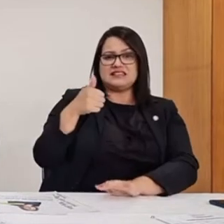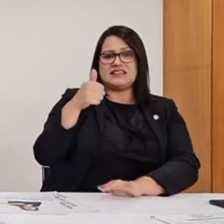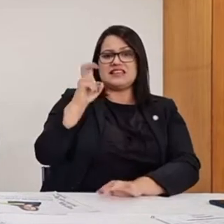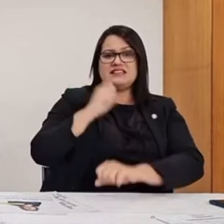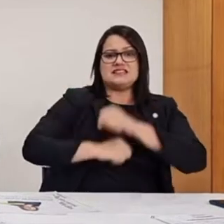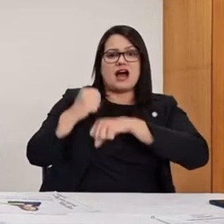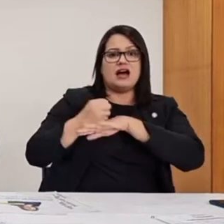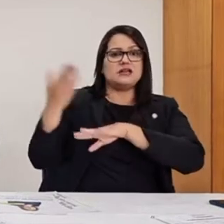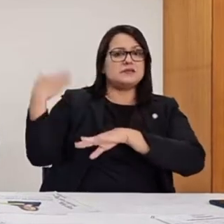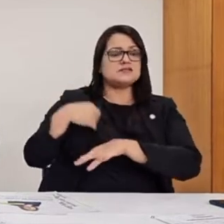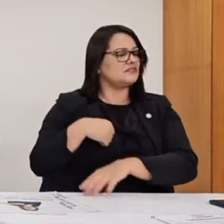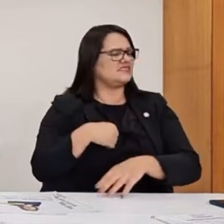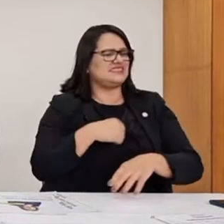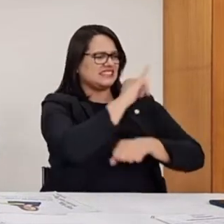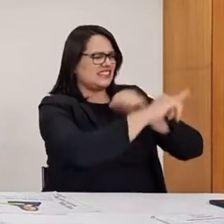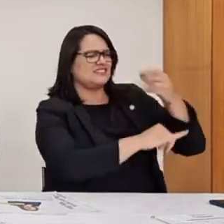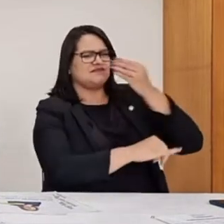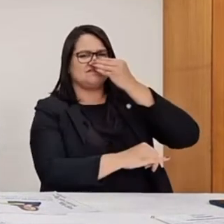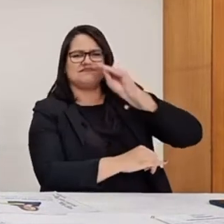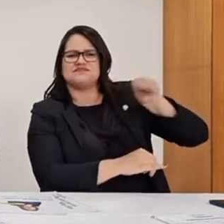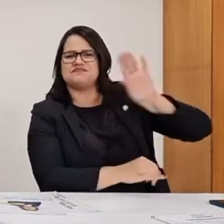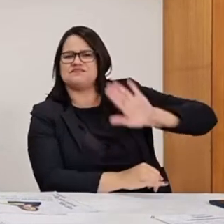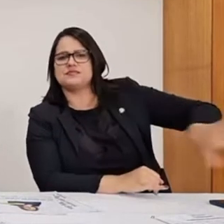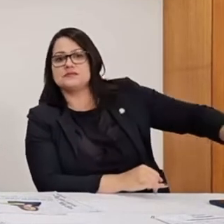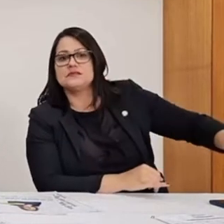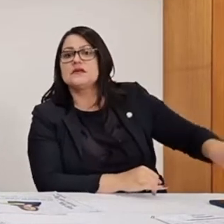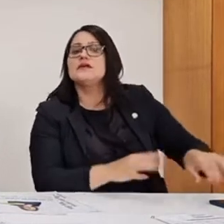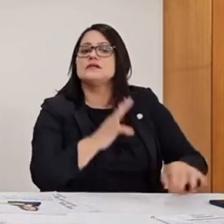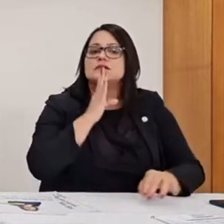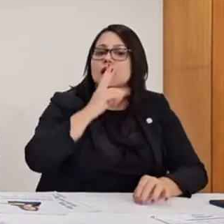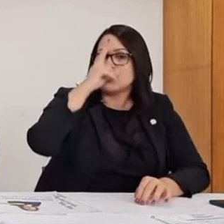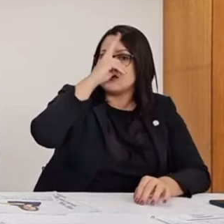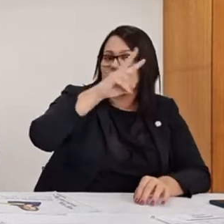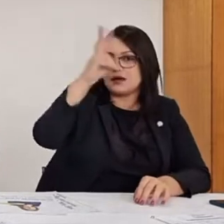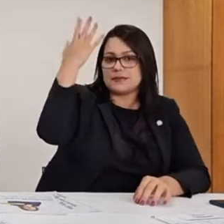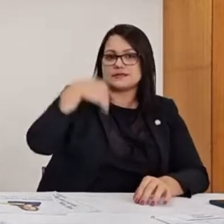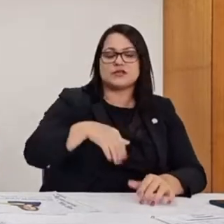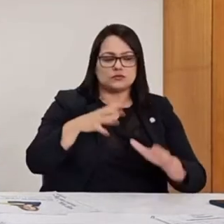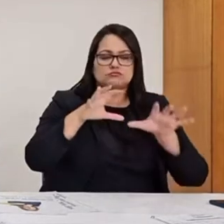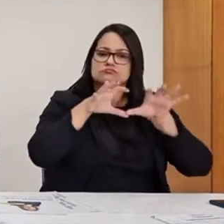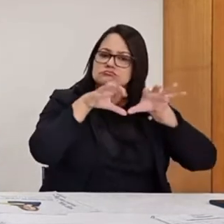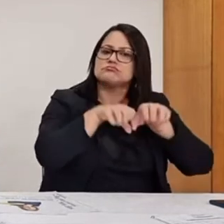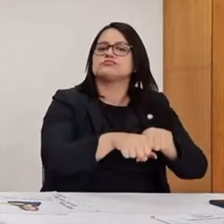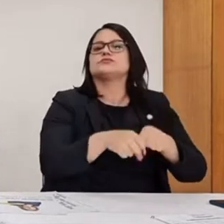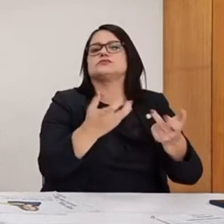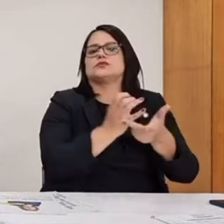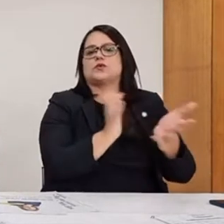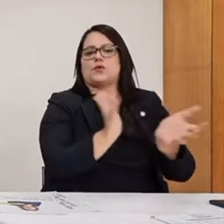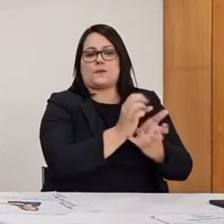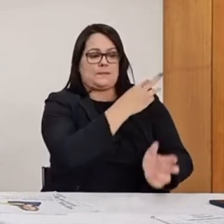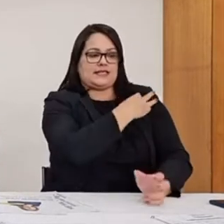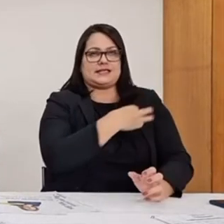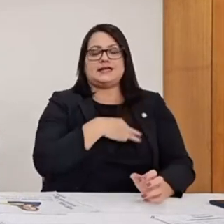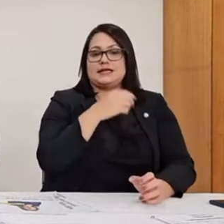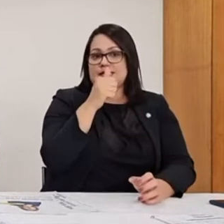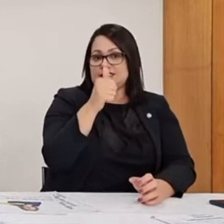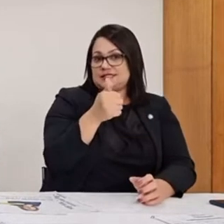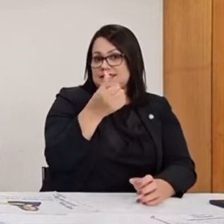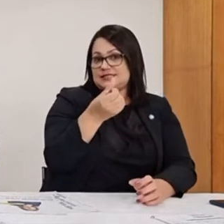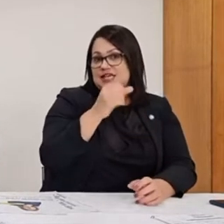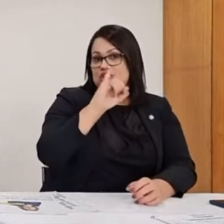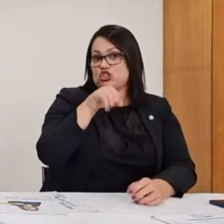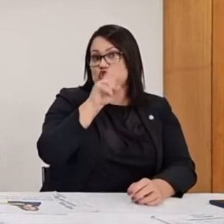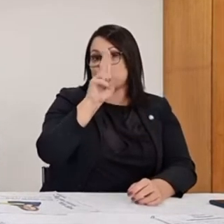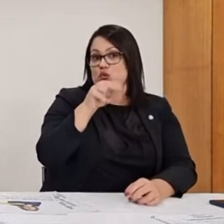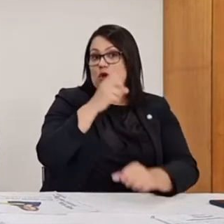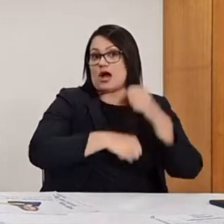anos, presidente, que ninguém olhou para a internet. Eu lembro o dia que eu assumi o ministério, 16 de junho do ano passado,